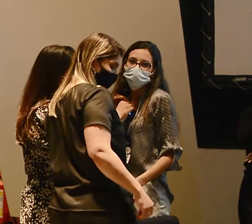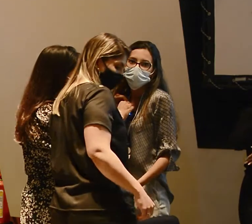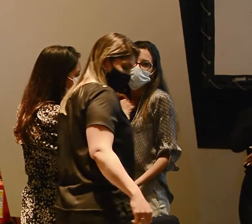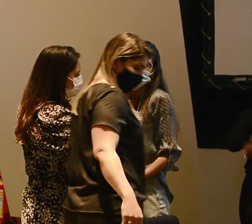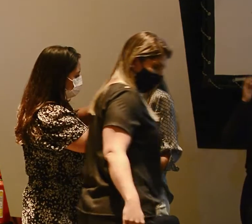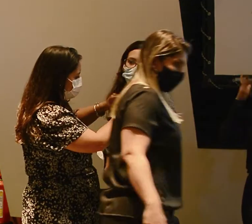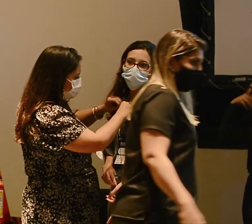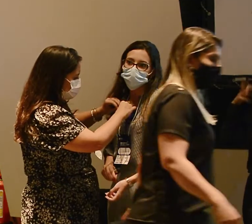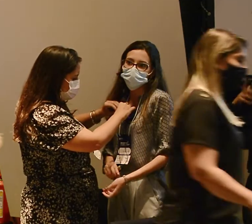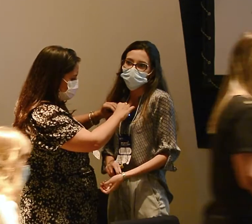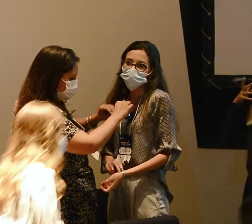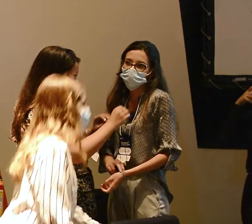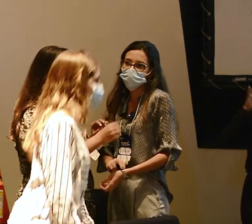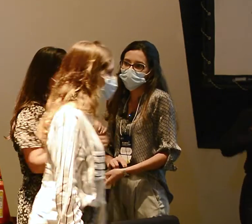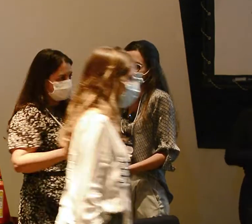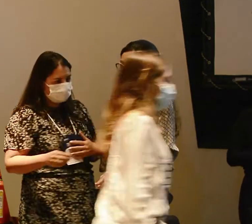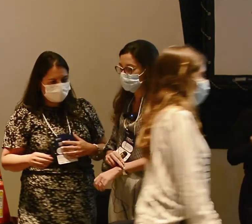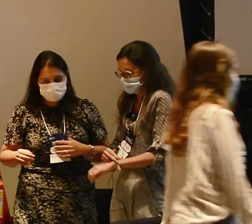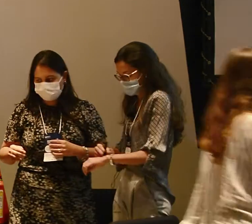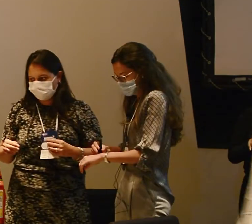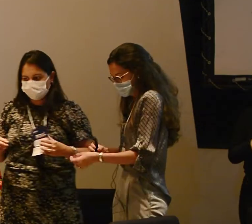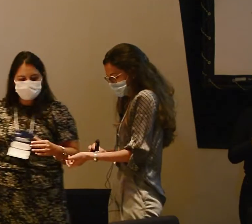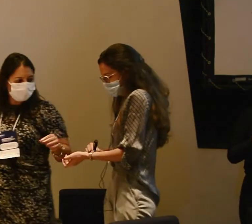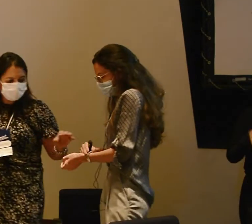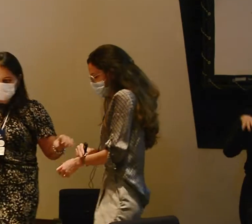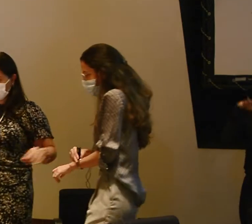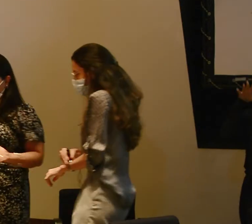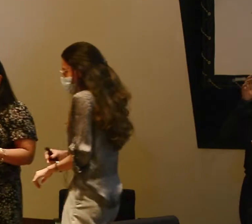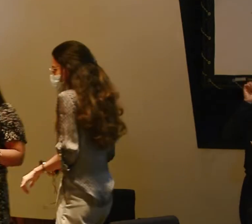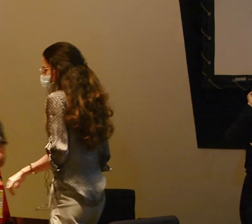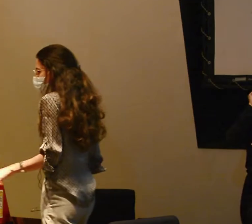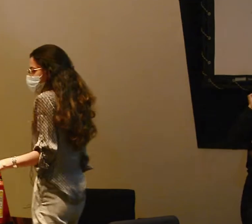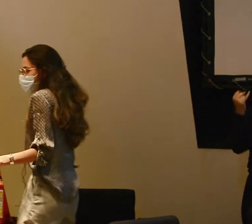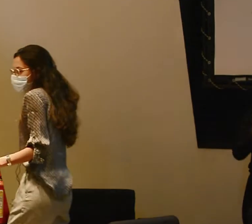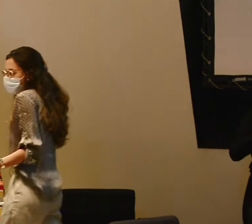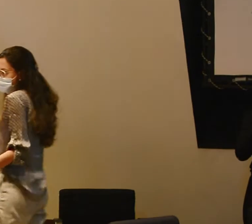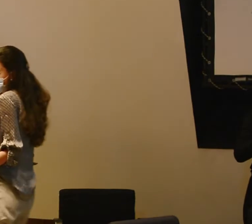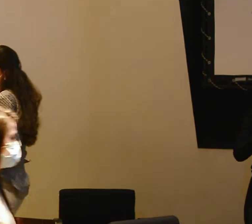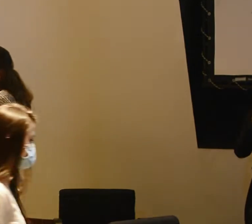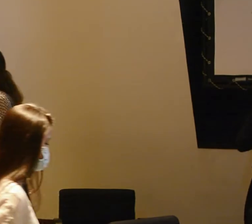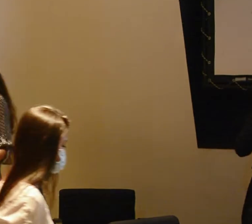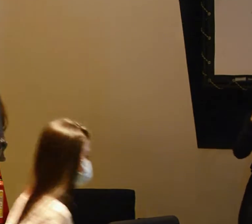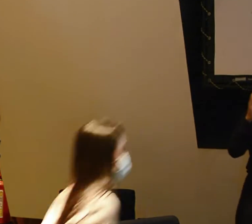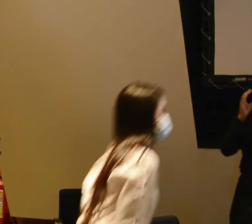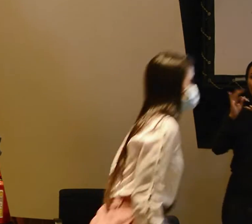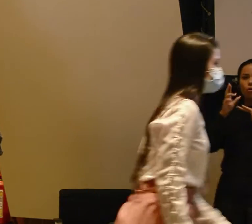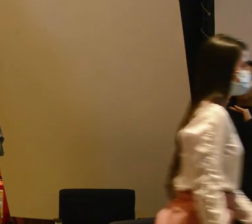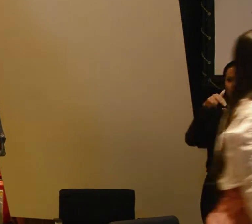otoneurológico, CEAF, fellow em audiologia no Instituto Brasileiro de